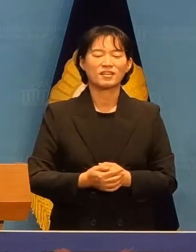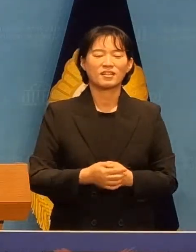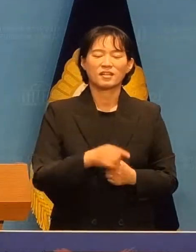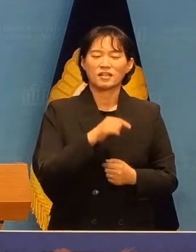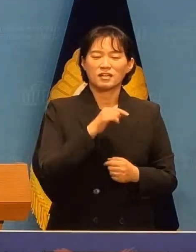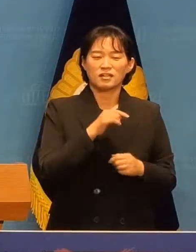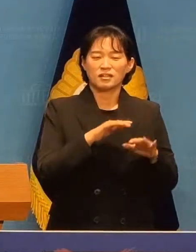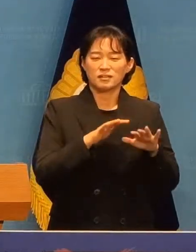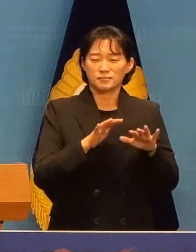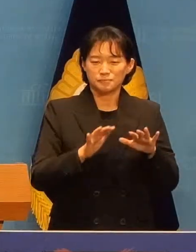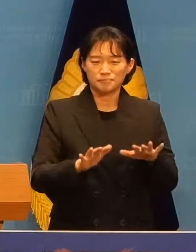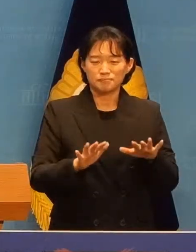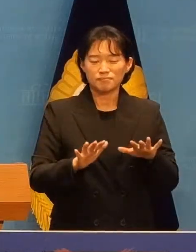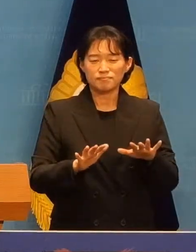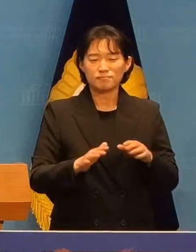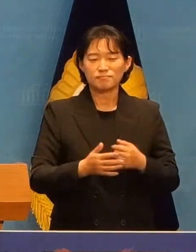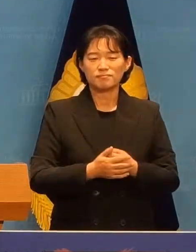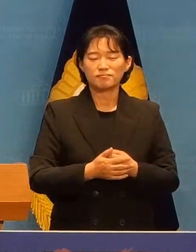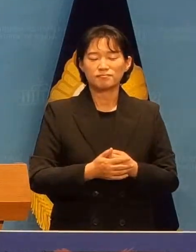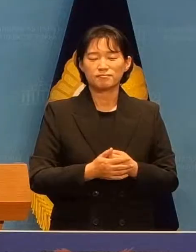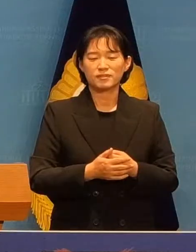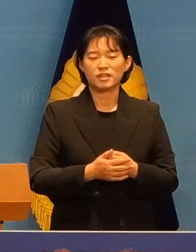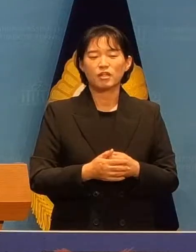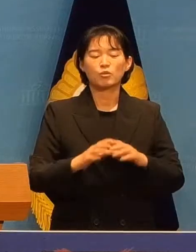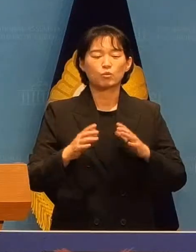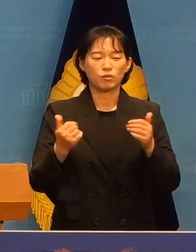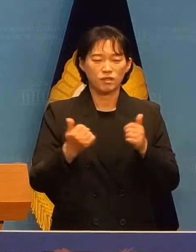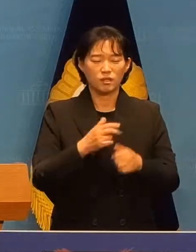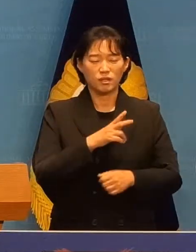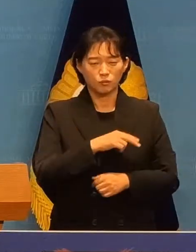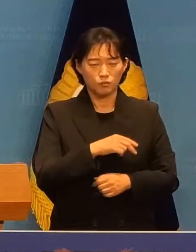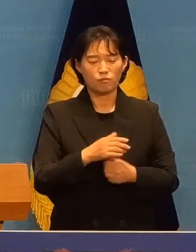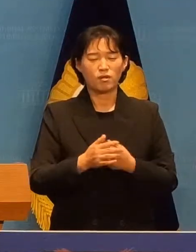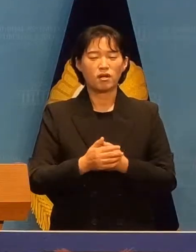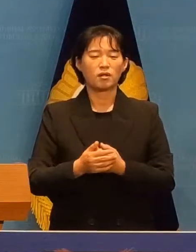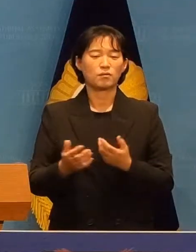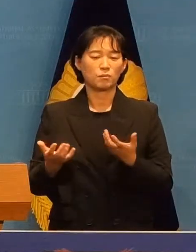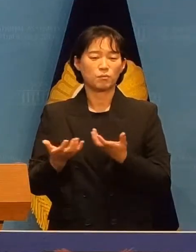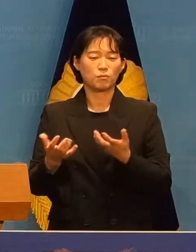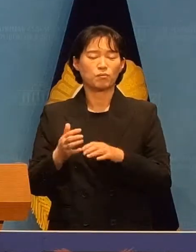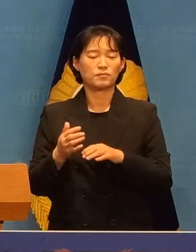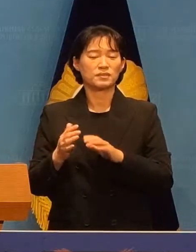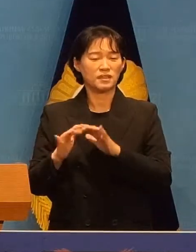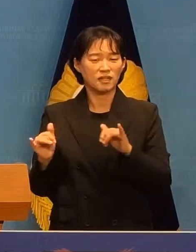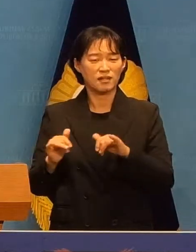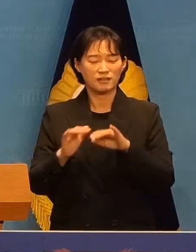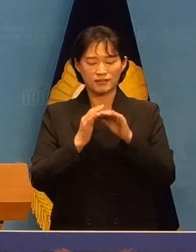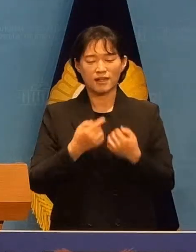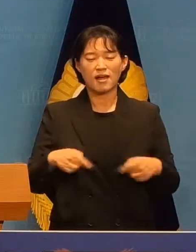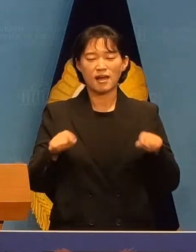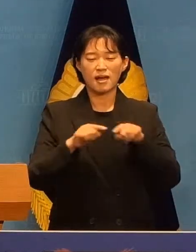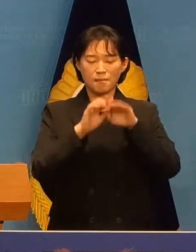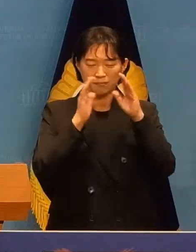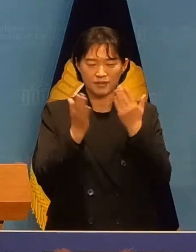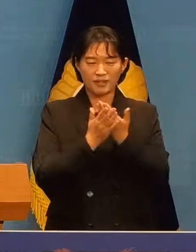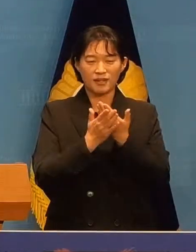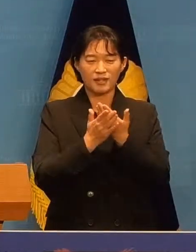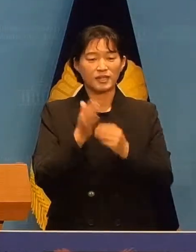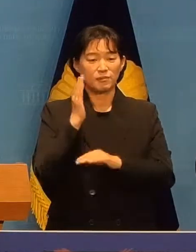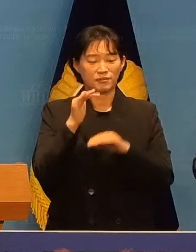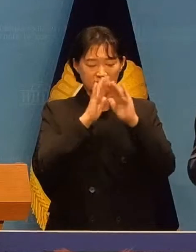폐쇄, 내수 판매 파괴, 규탄, 국회의원 노동조합 유관단체 공동기자회견 마치겠습니다. 함께해 주신 여러